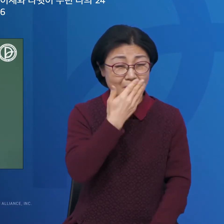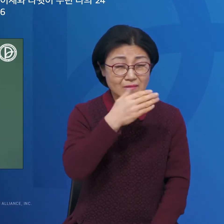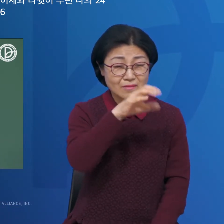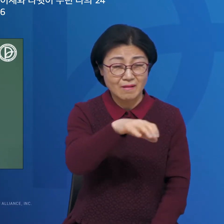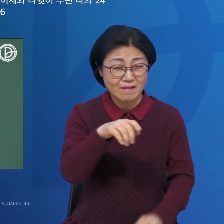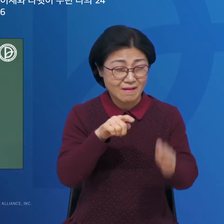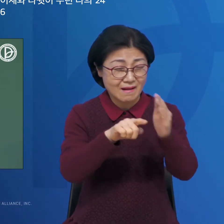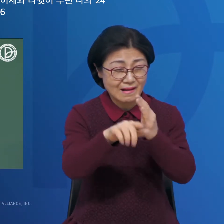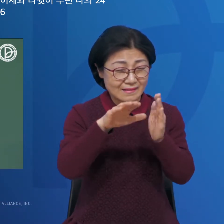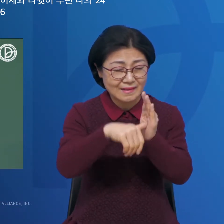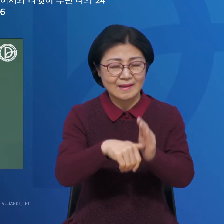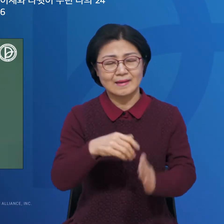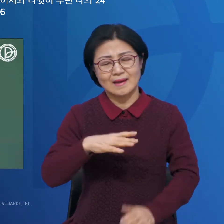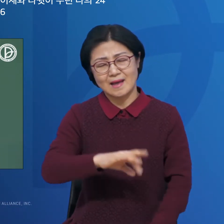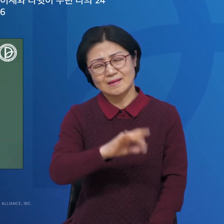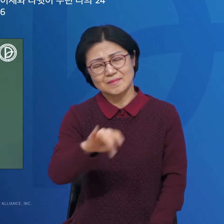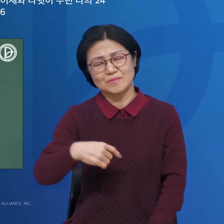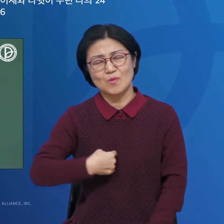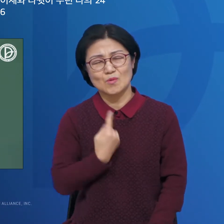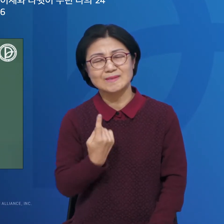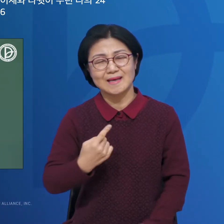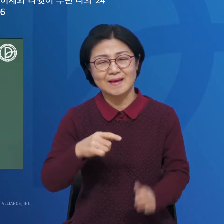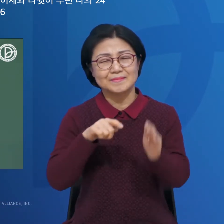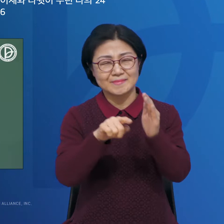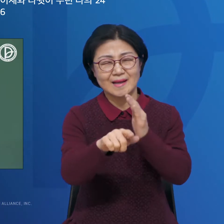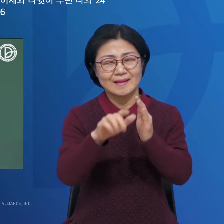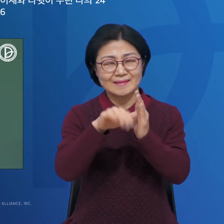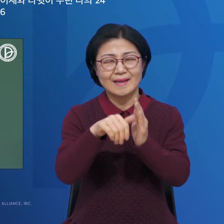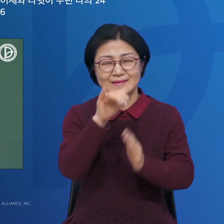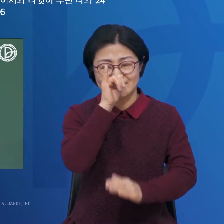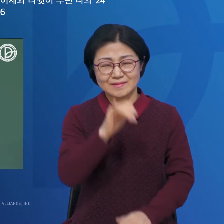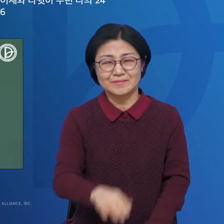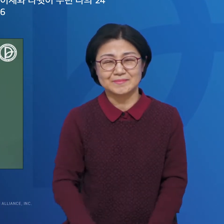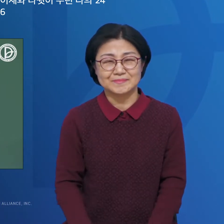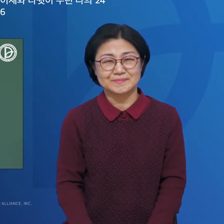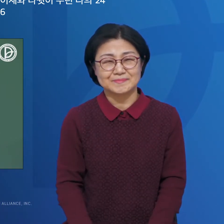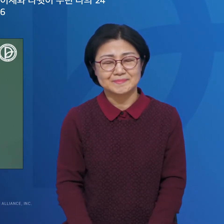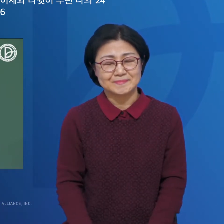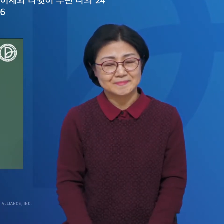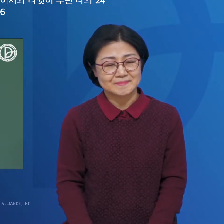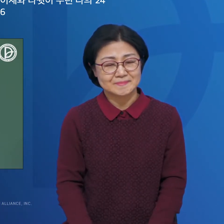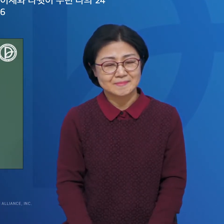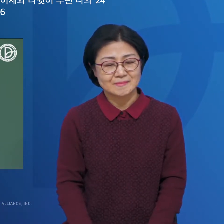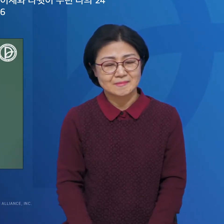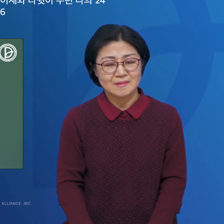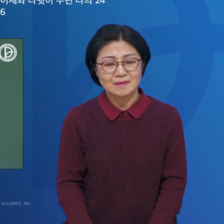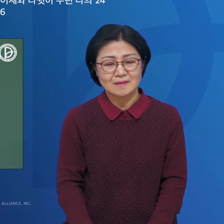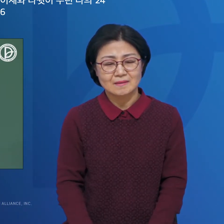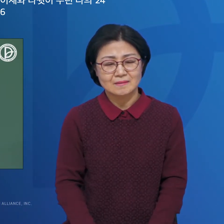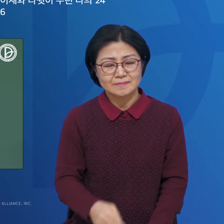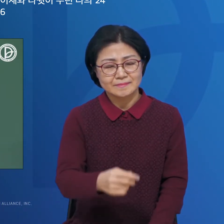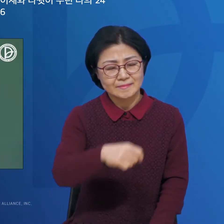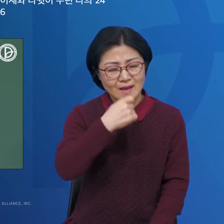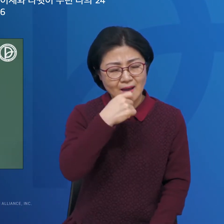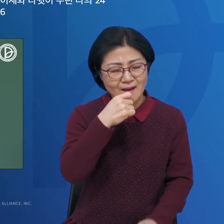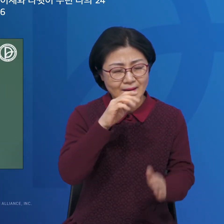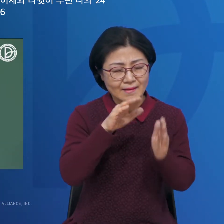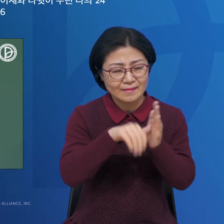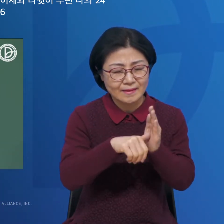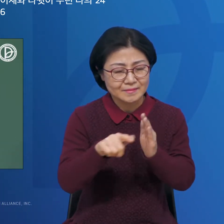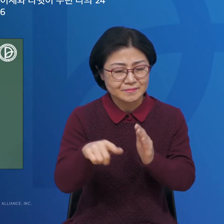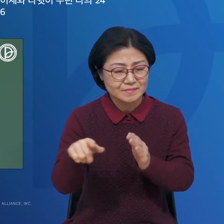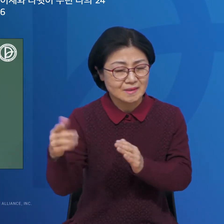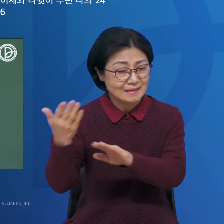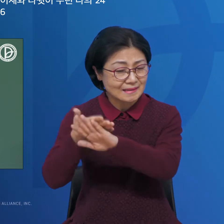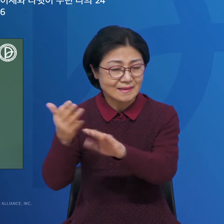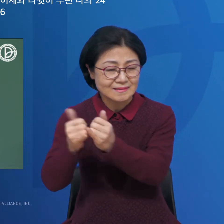there are times when I go alone. 혼자 가면은 다른 사람 얘기를 이렇게 하는 소리를 듣게 되잖아요. And as you eat, you have no choice but to listen to the